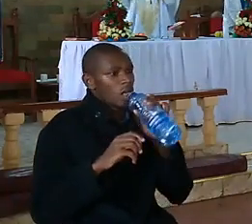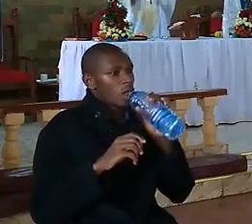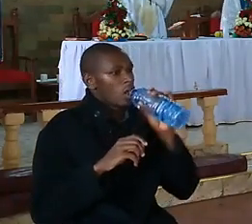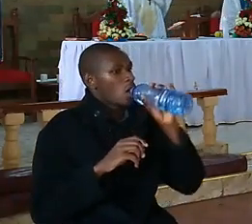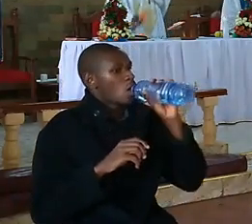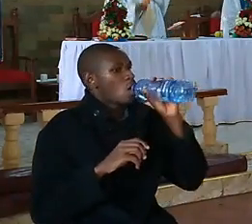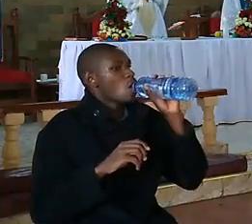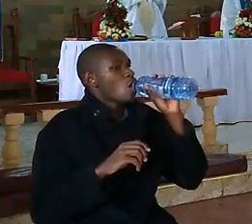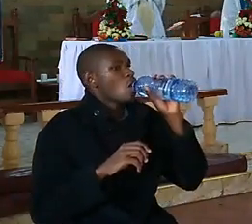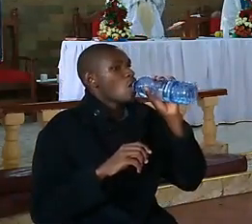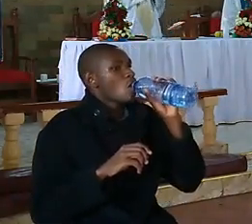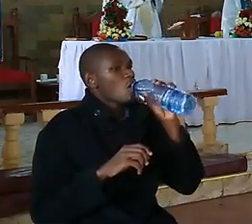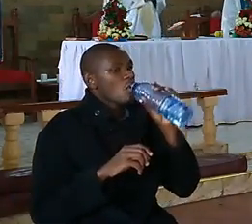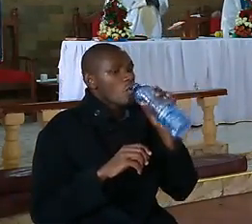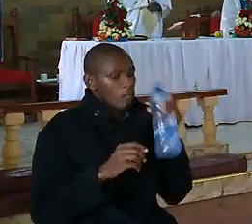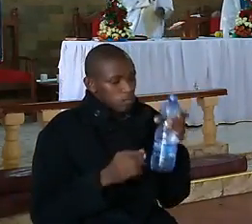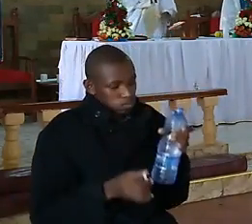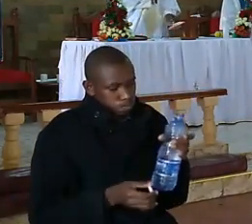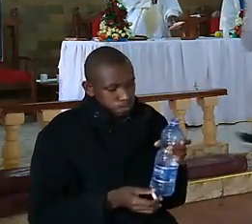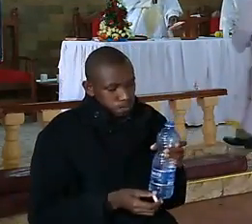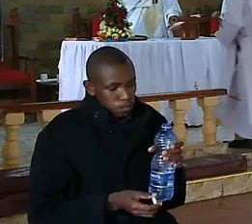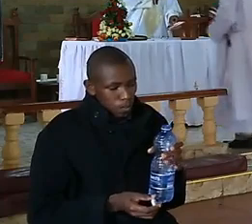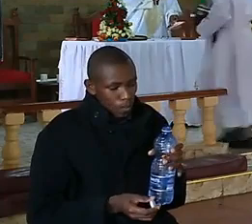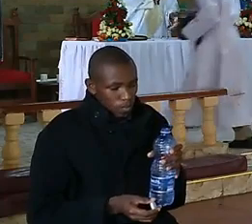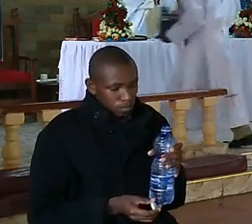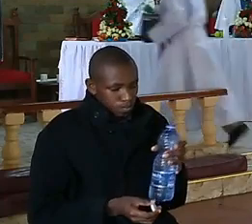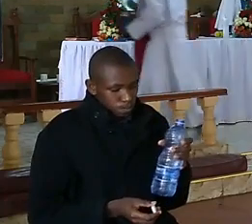gĩtũraga na hinya